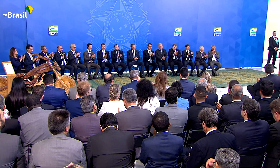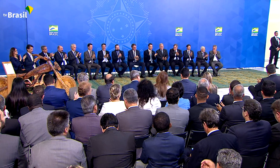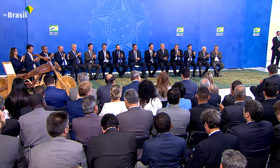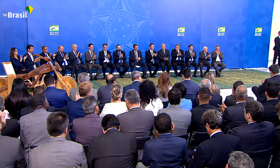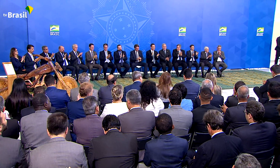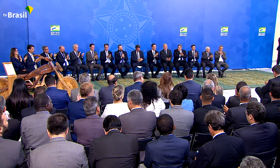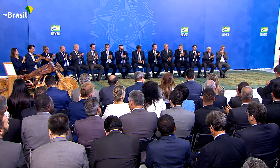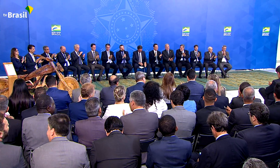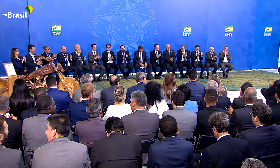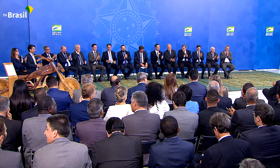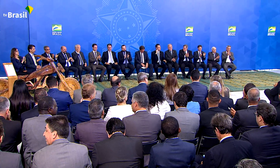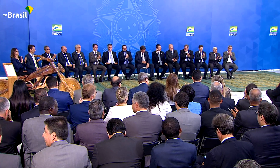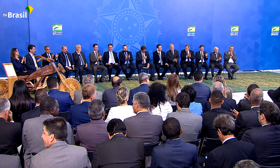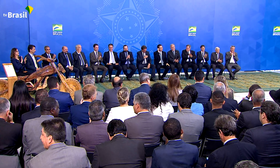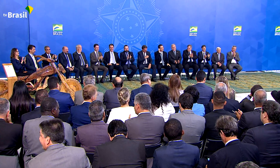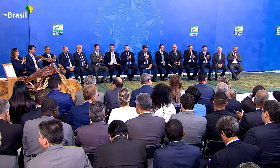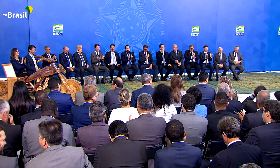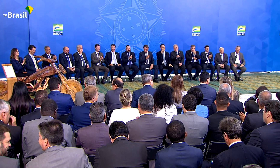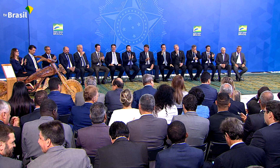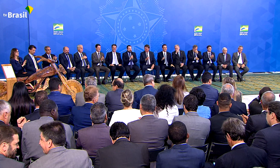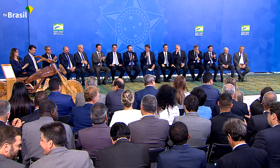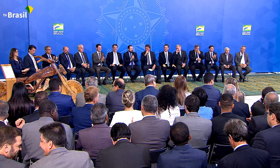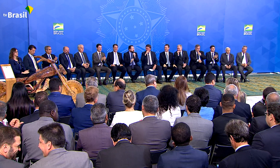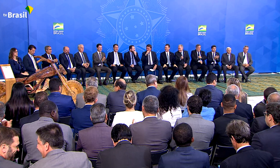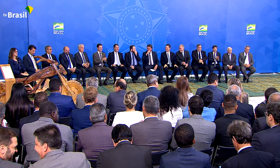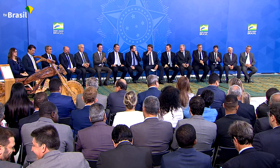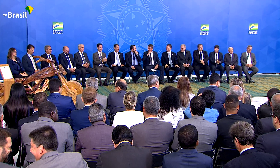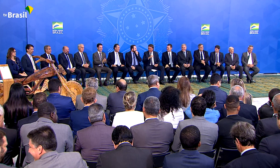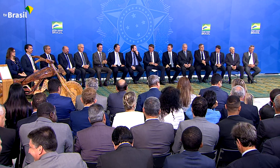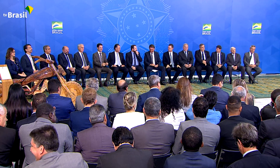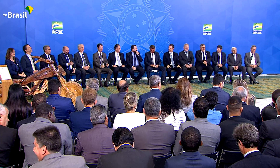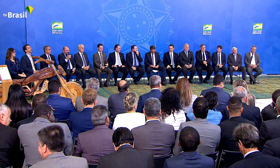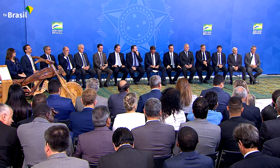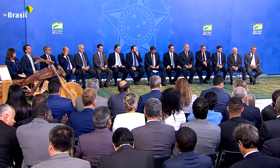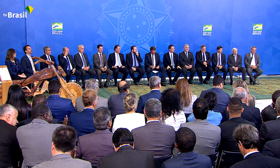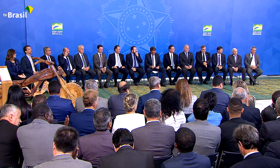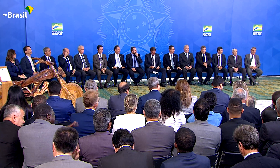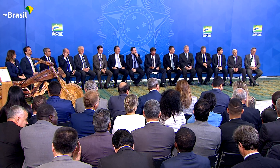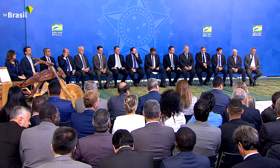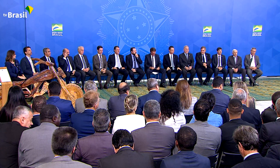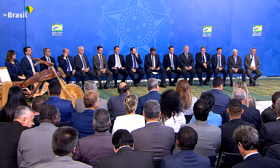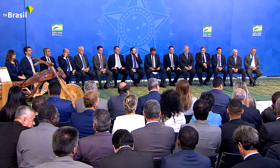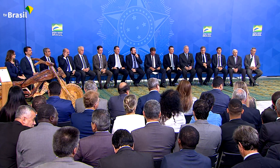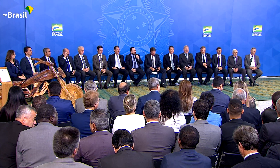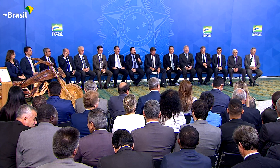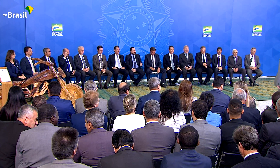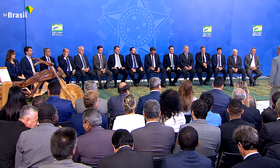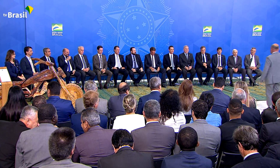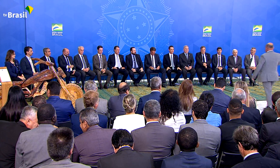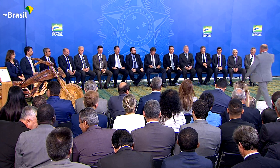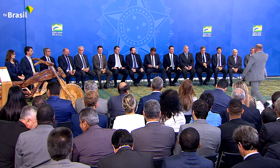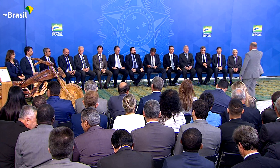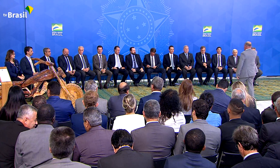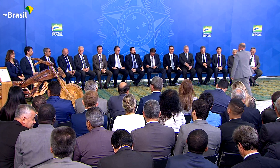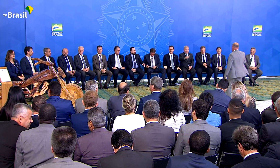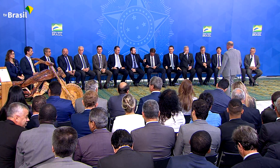E aí e poderemos o deputado Sanderson